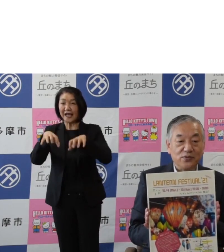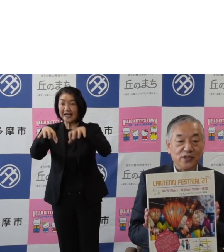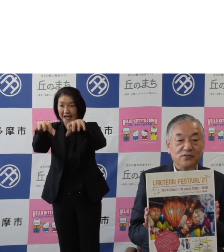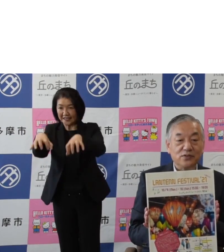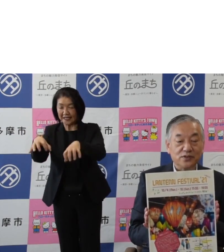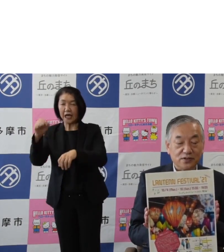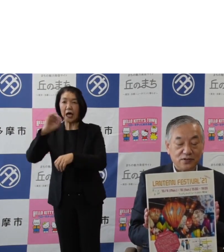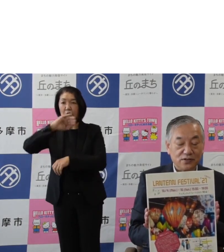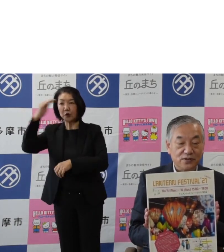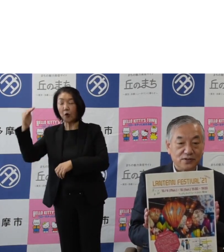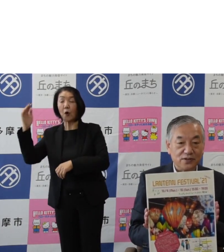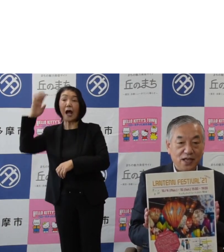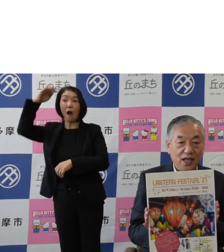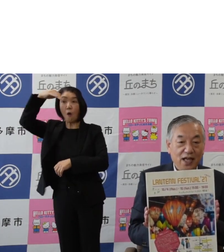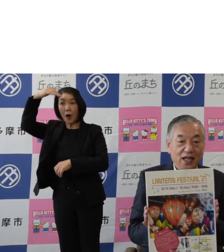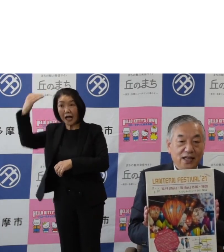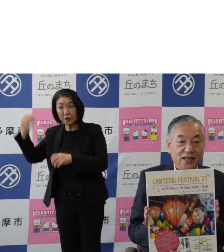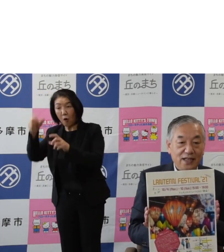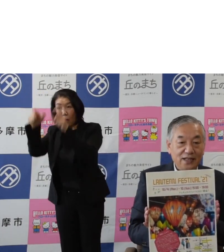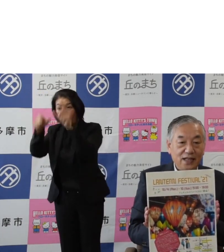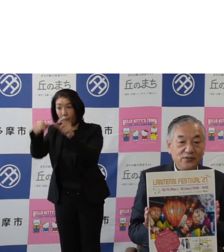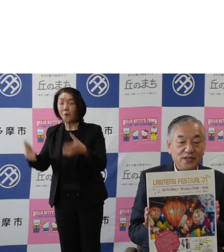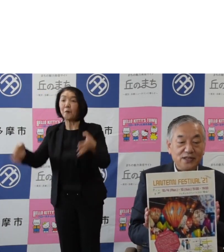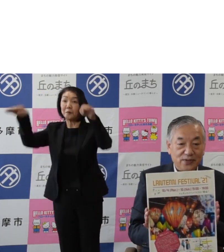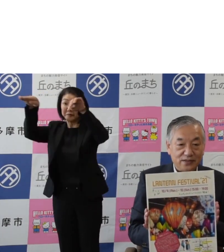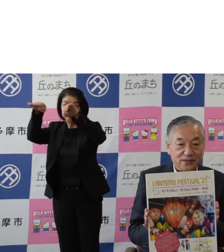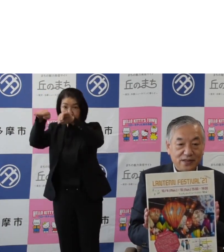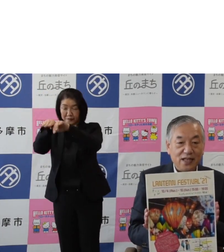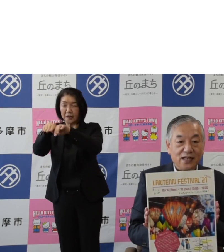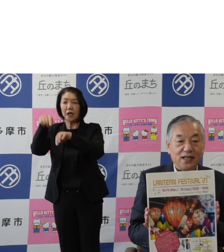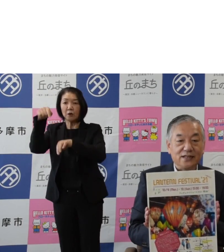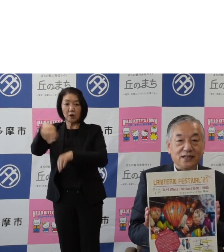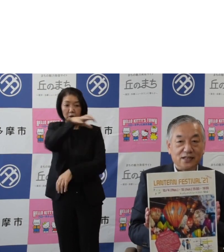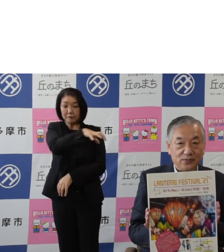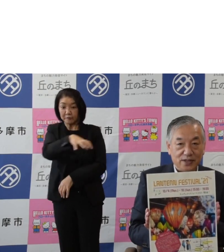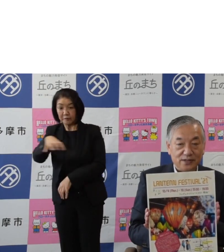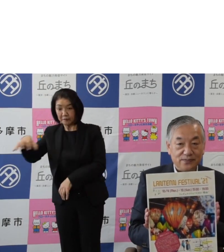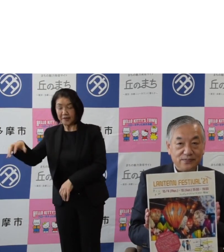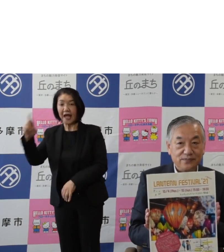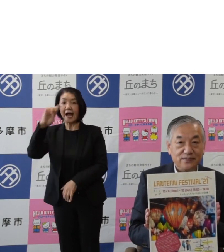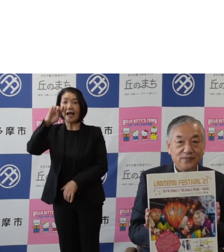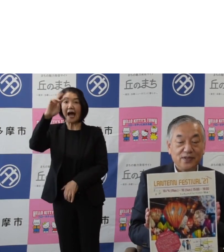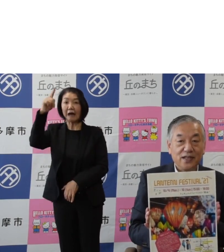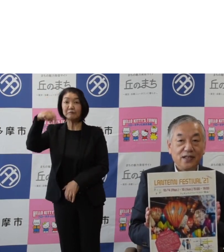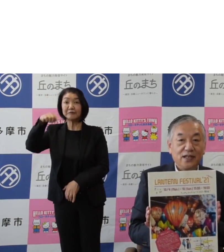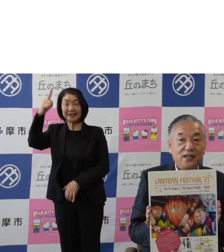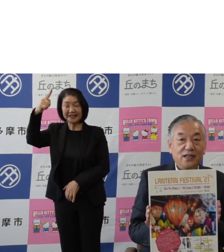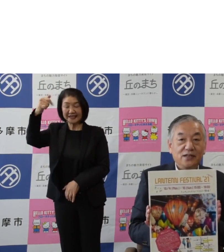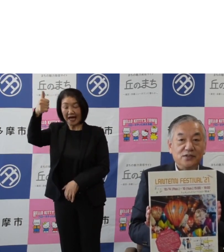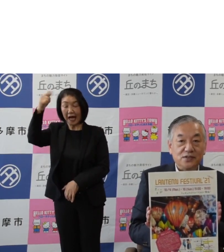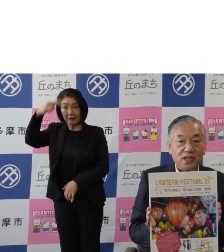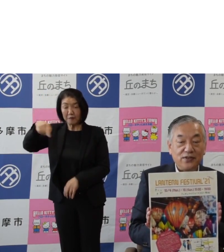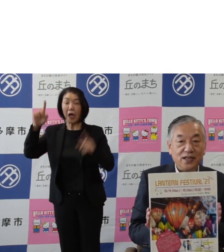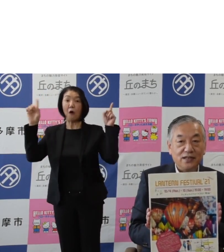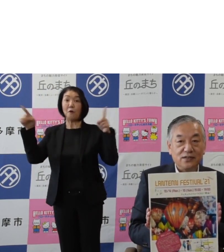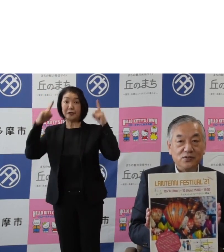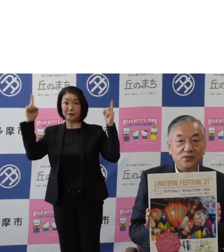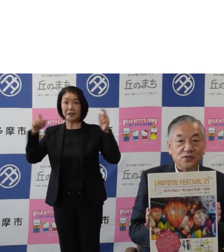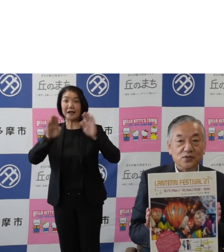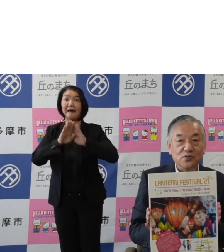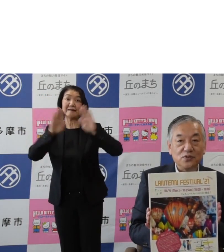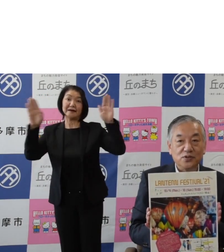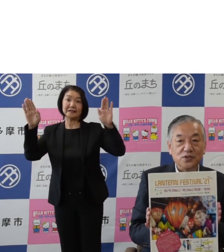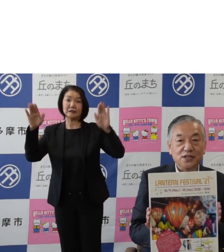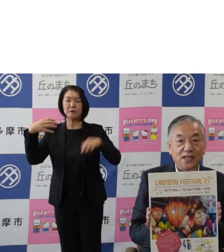などをフィールドするランタンフェスティバルが開催されます。主催は日